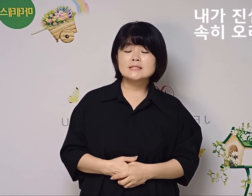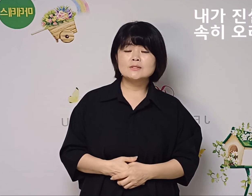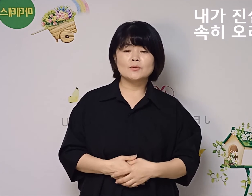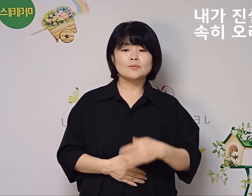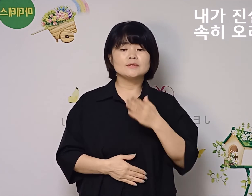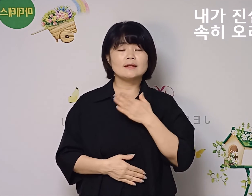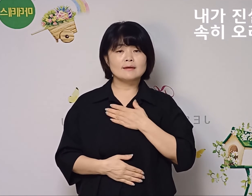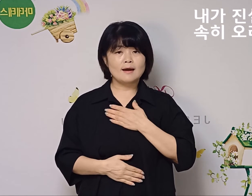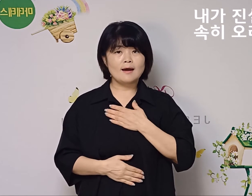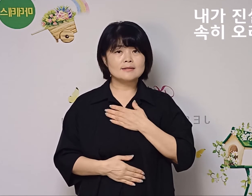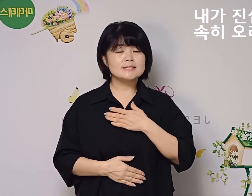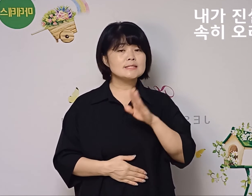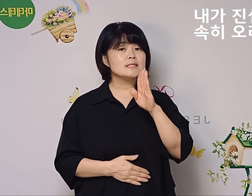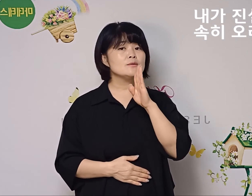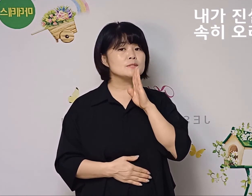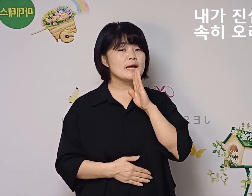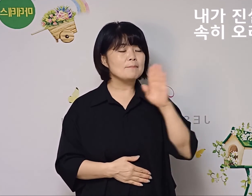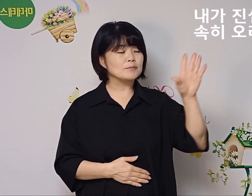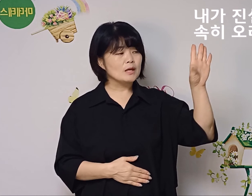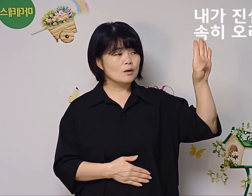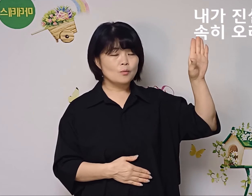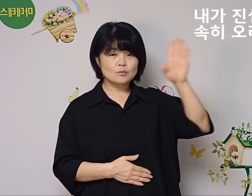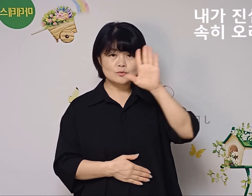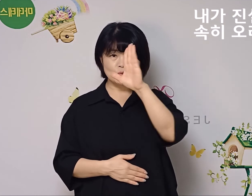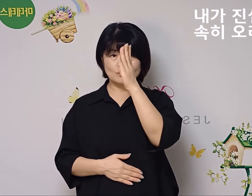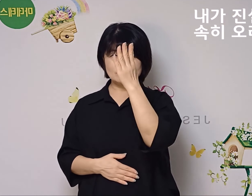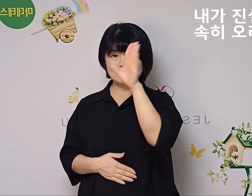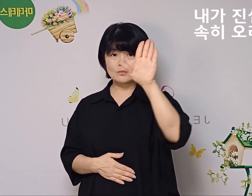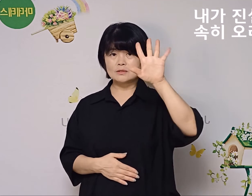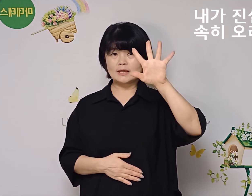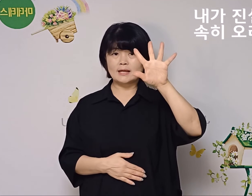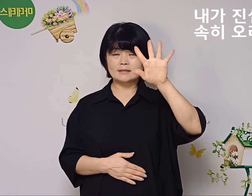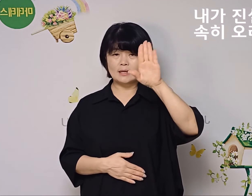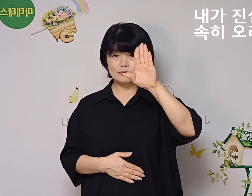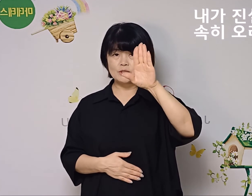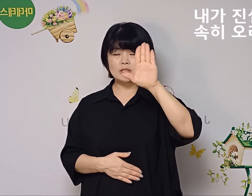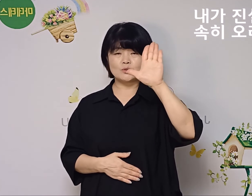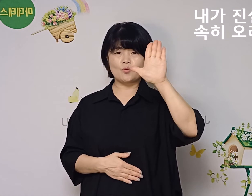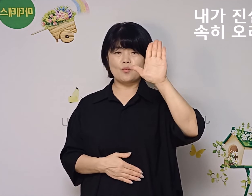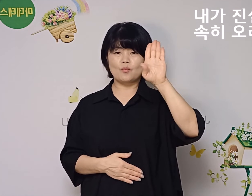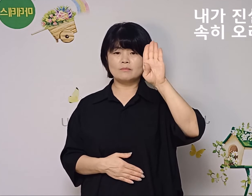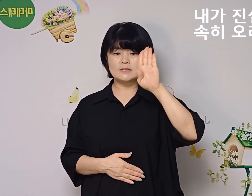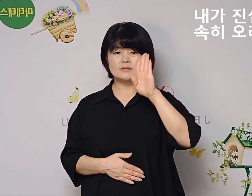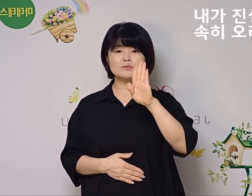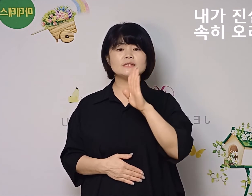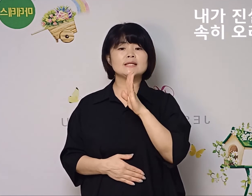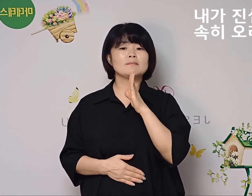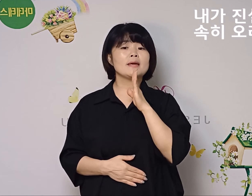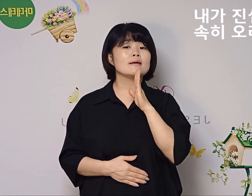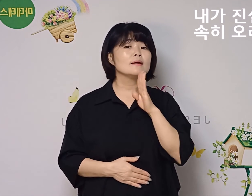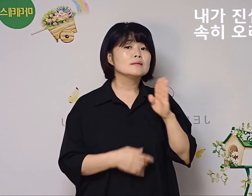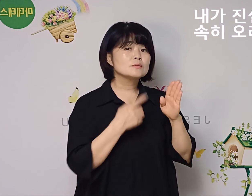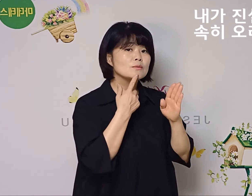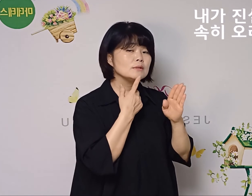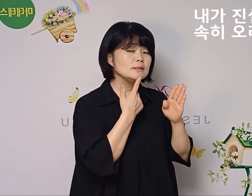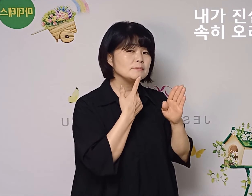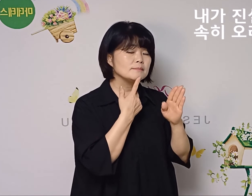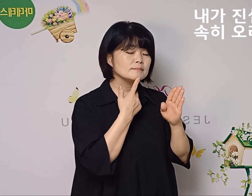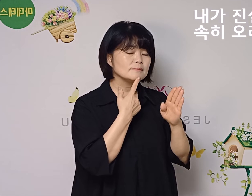진실로 참 오른손 손가락을 다 붙이시고 엄지를 누신 다음에 이